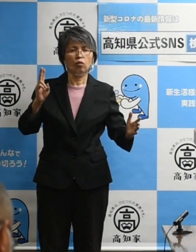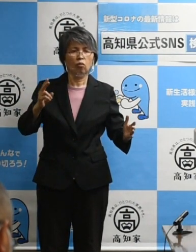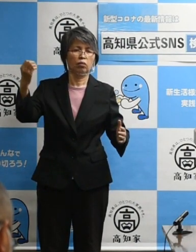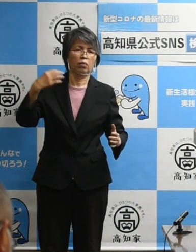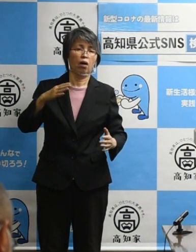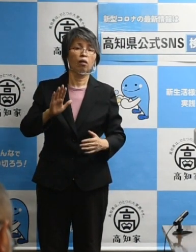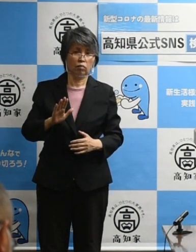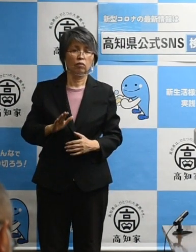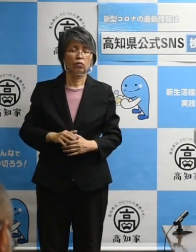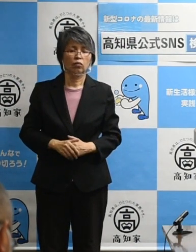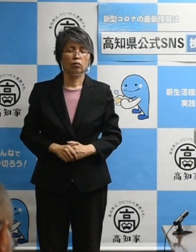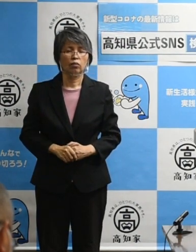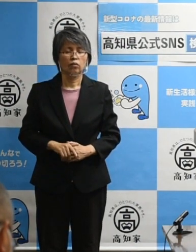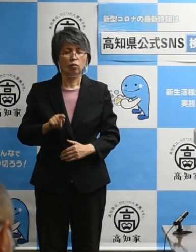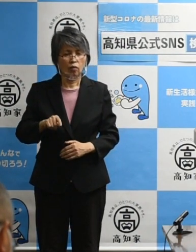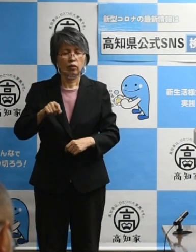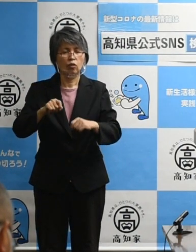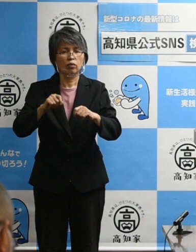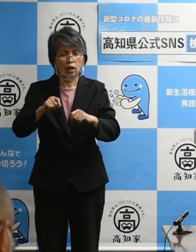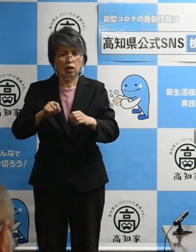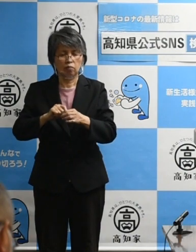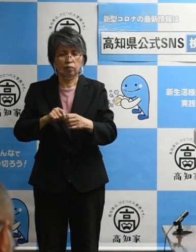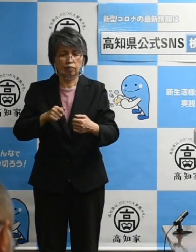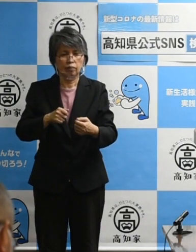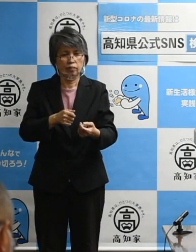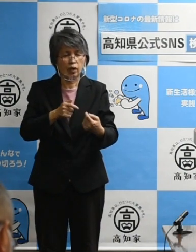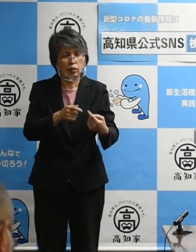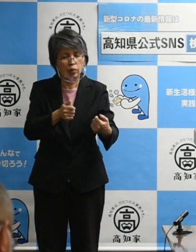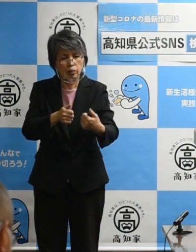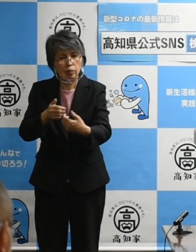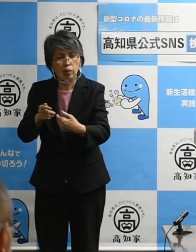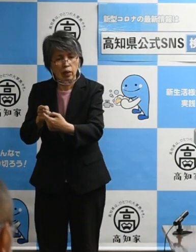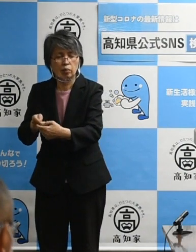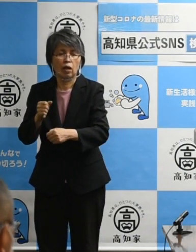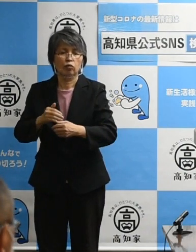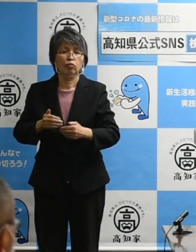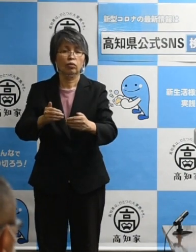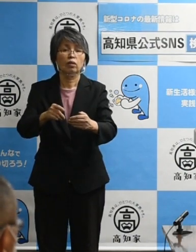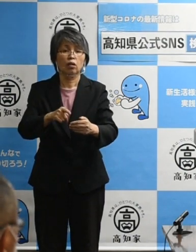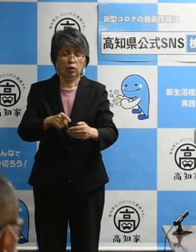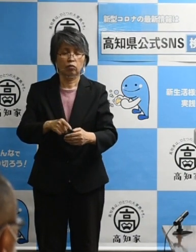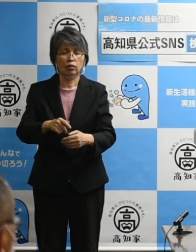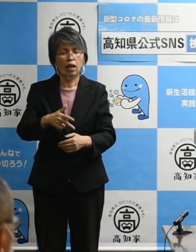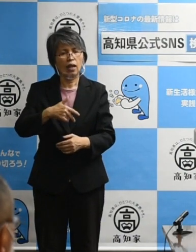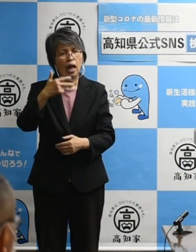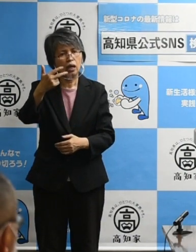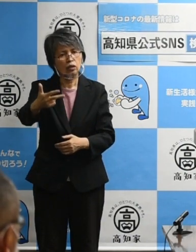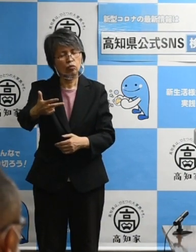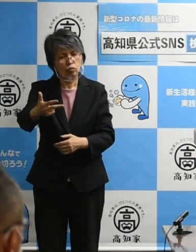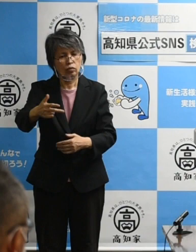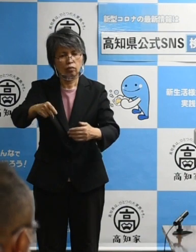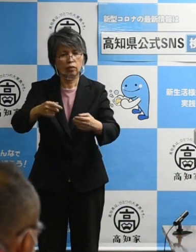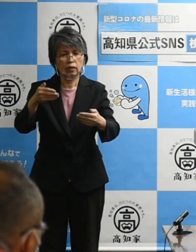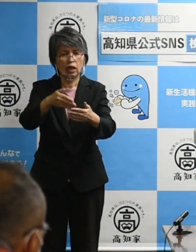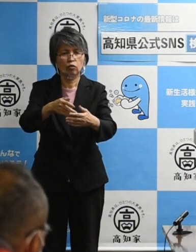くという対策を調整を続けております。おそらく来週にはですね、最終的な中身が発表